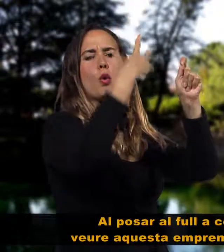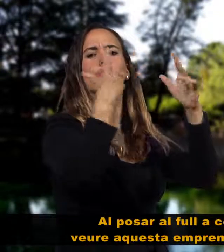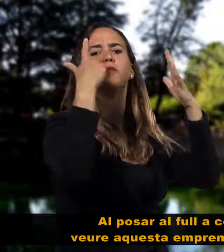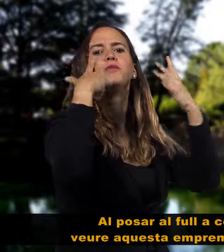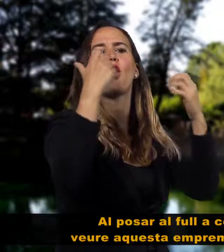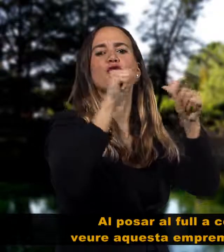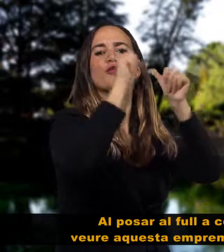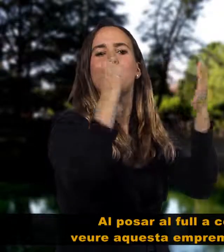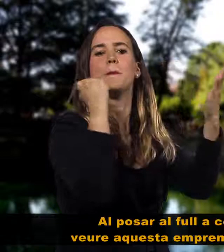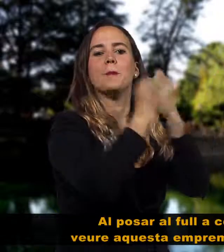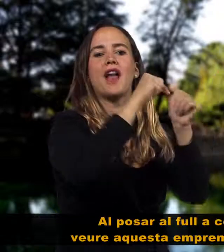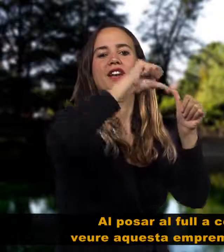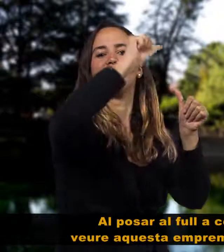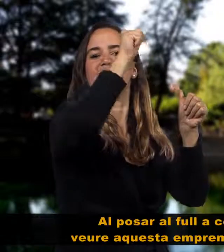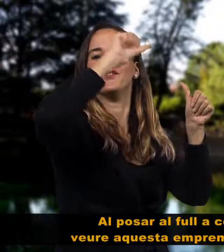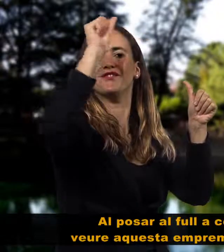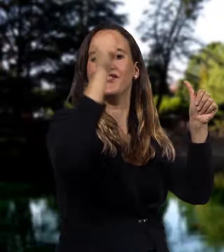l'aigua.